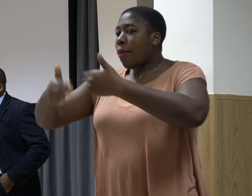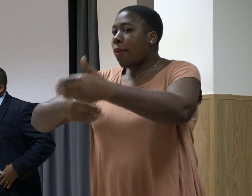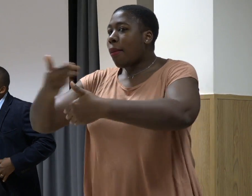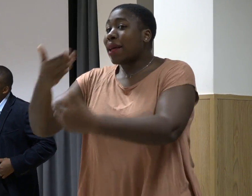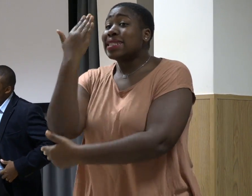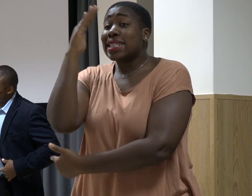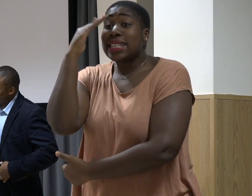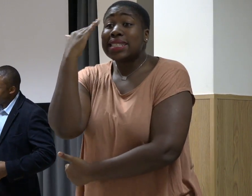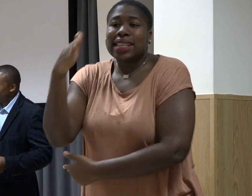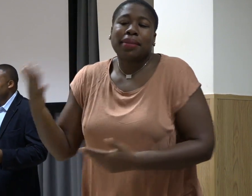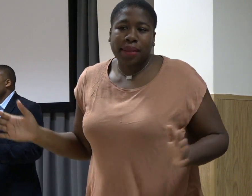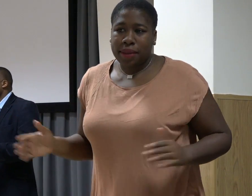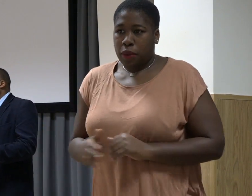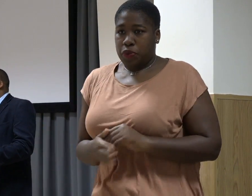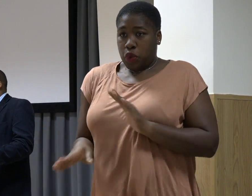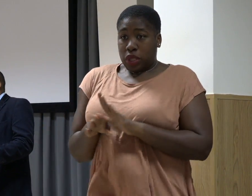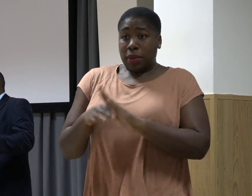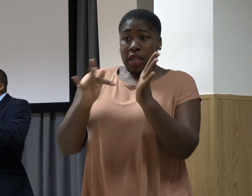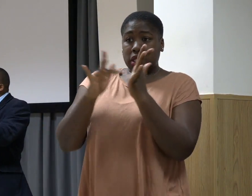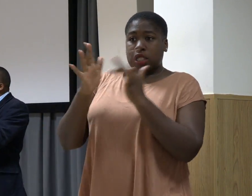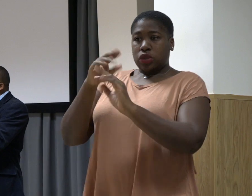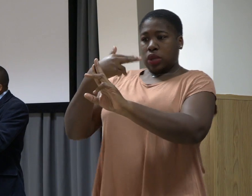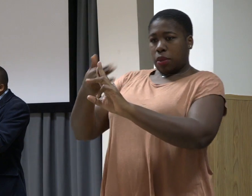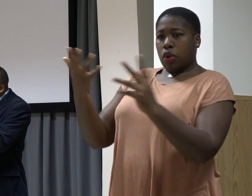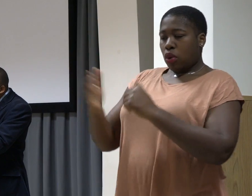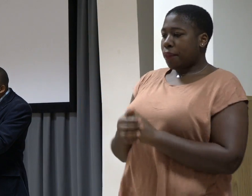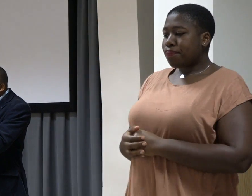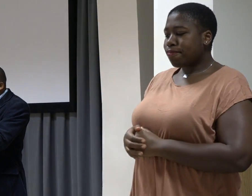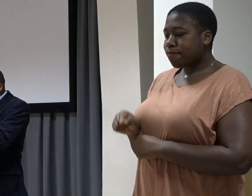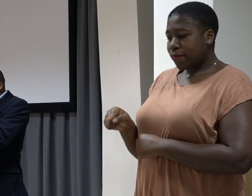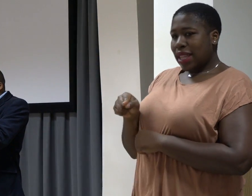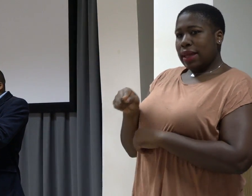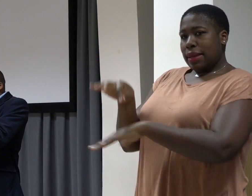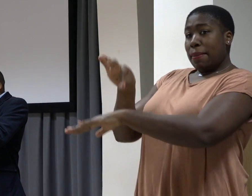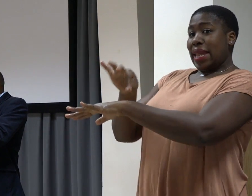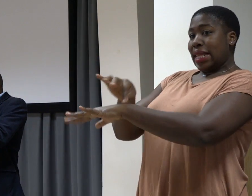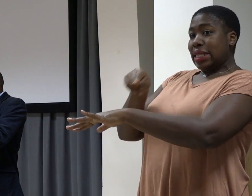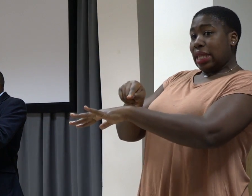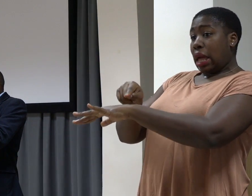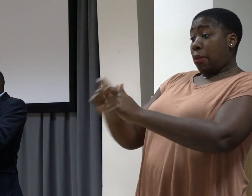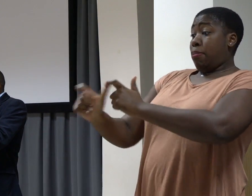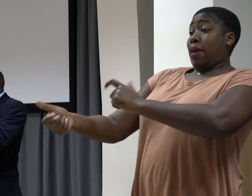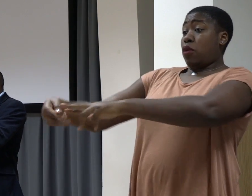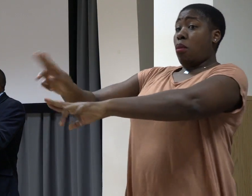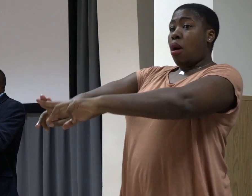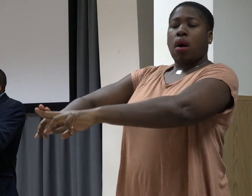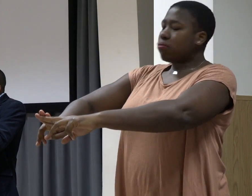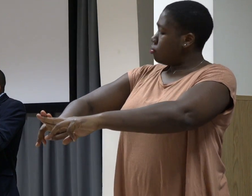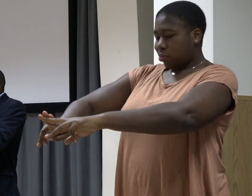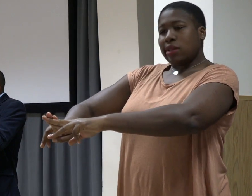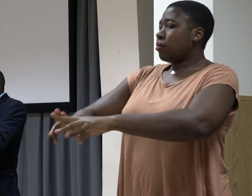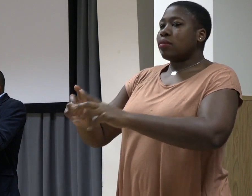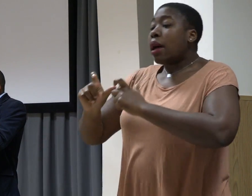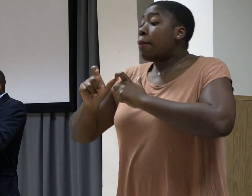Il commence par dire, au fait, cette maladie, elle n'est point à la mort, mais elle est pour la gloire de